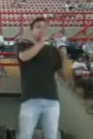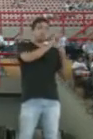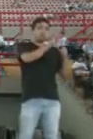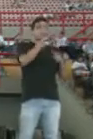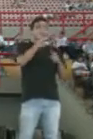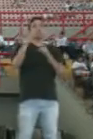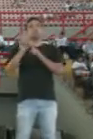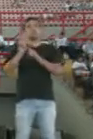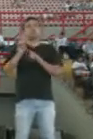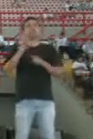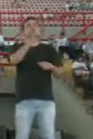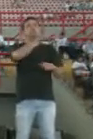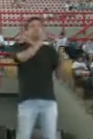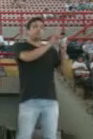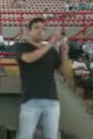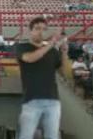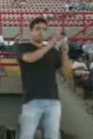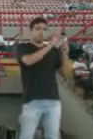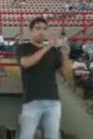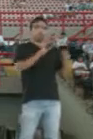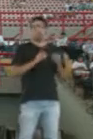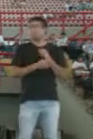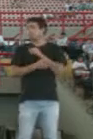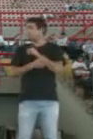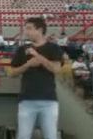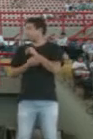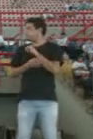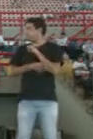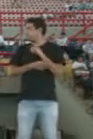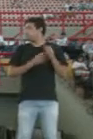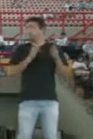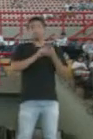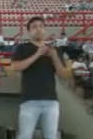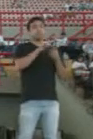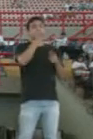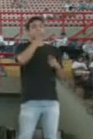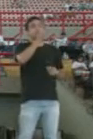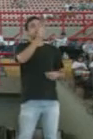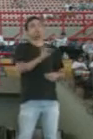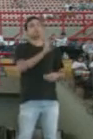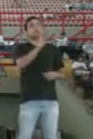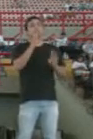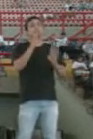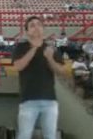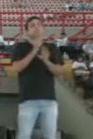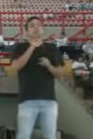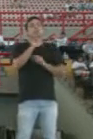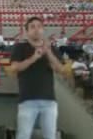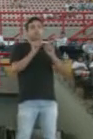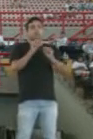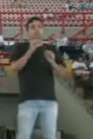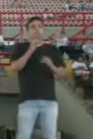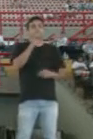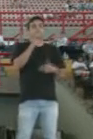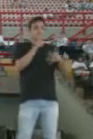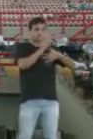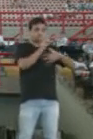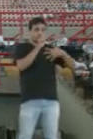verbal? Verbal, né? Verbal, beleza. E ele é literário por quê? Por que ele é literário? Letra